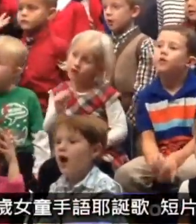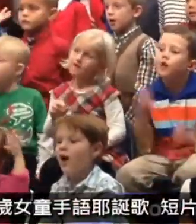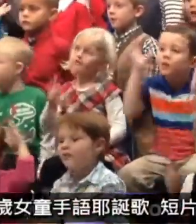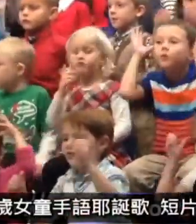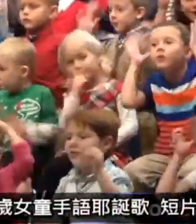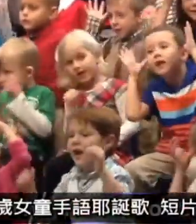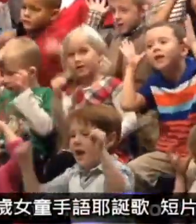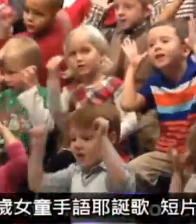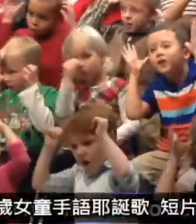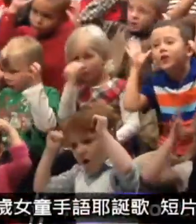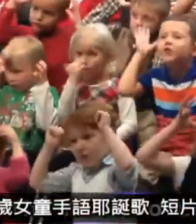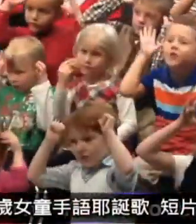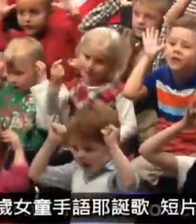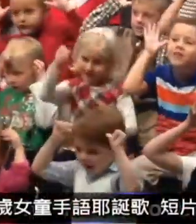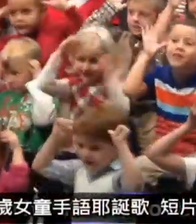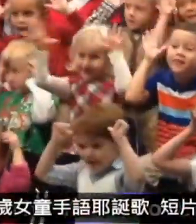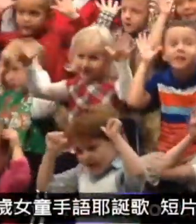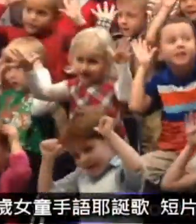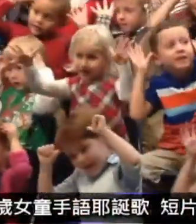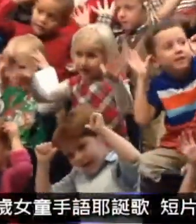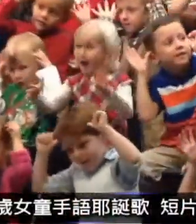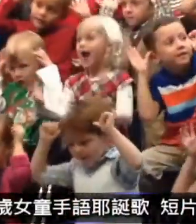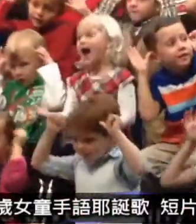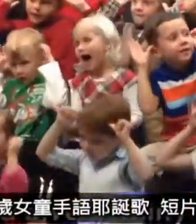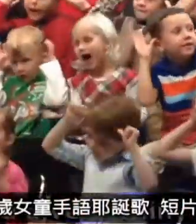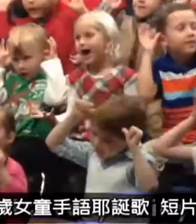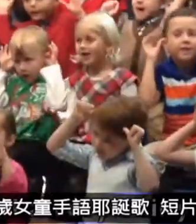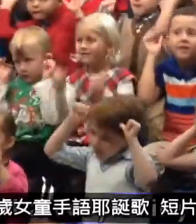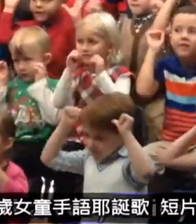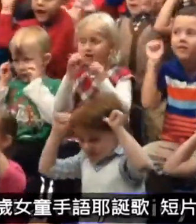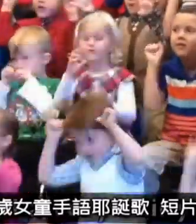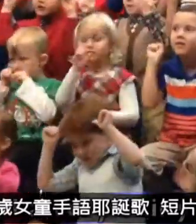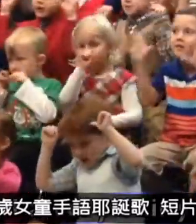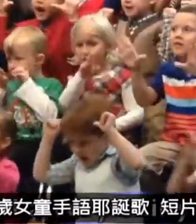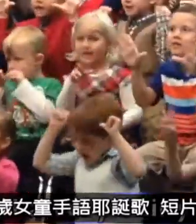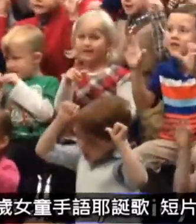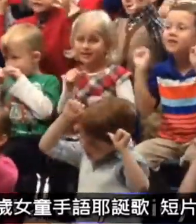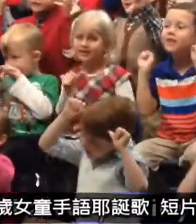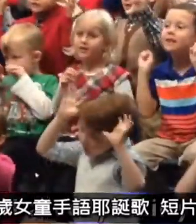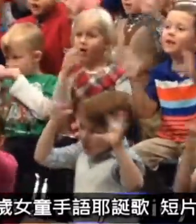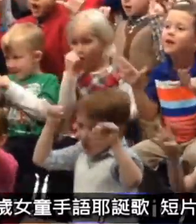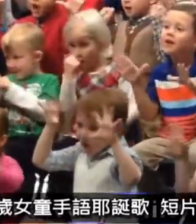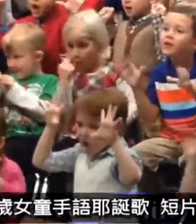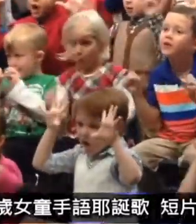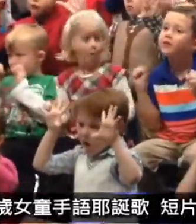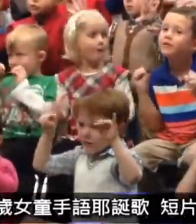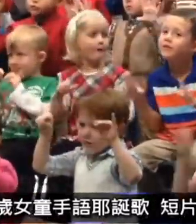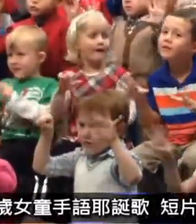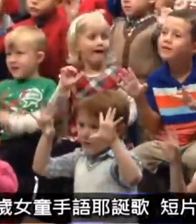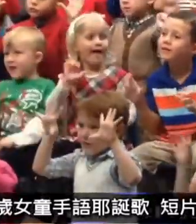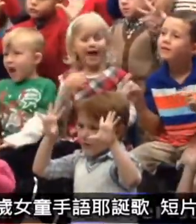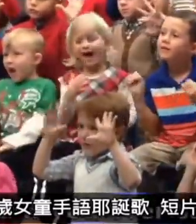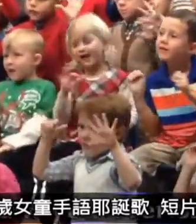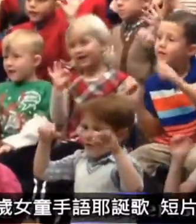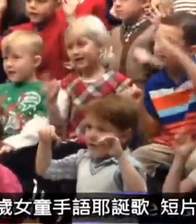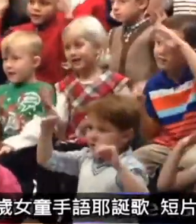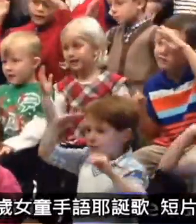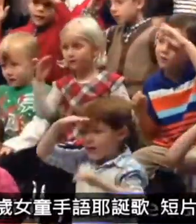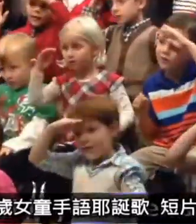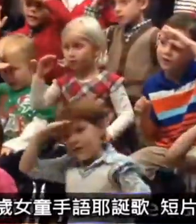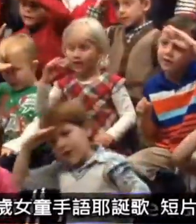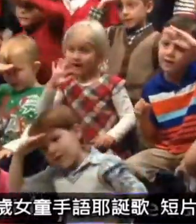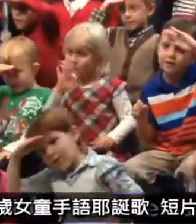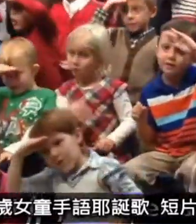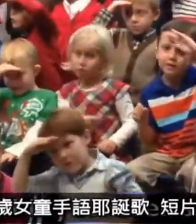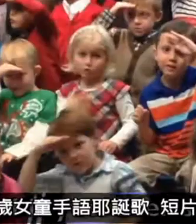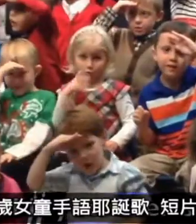会上的手语议员乱笔闹出笑话后，一名美国母亲分享影片，说她的5岁女儿在幼稚园表演的手语